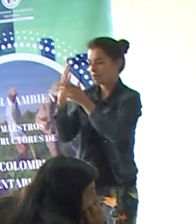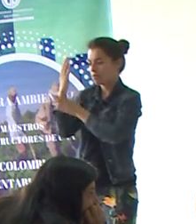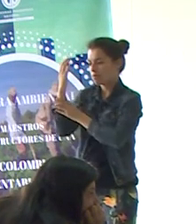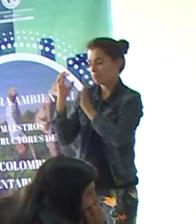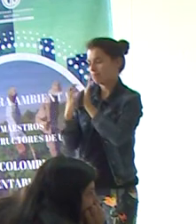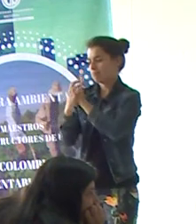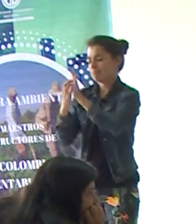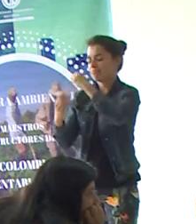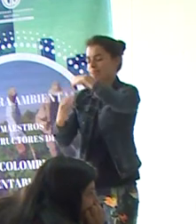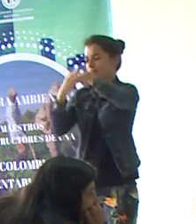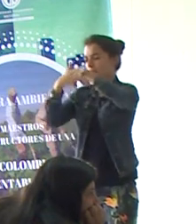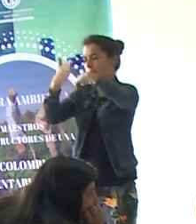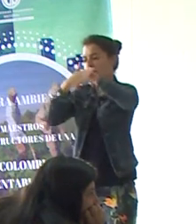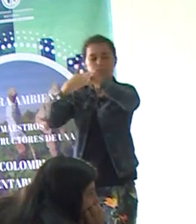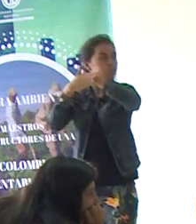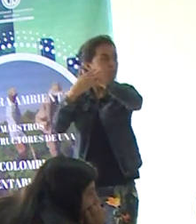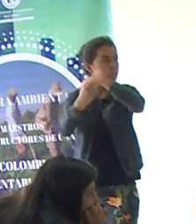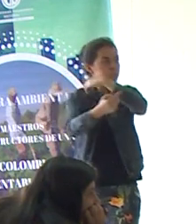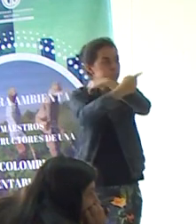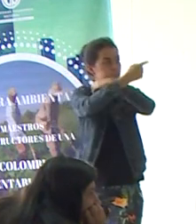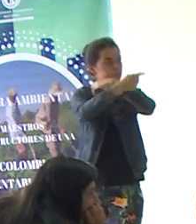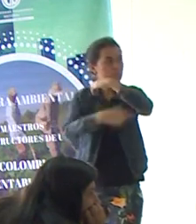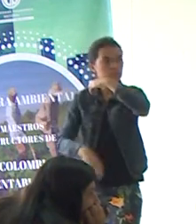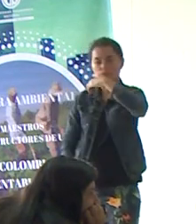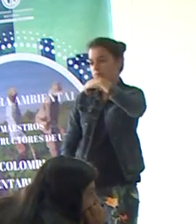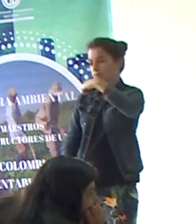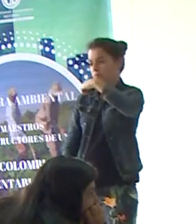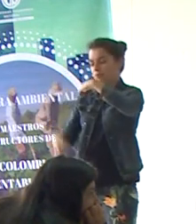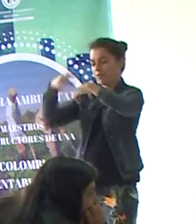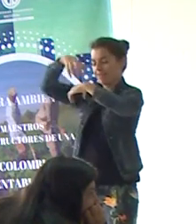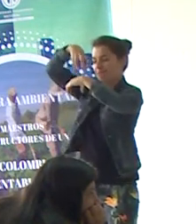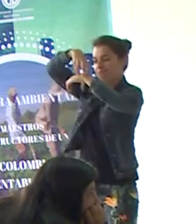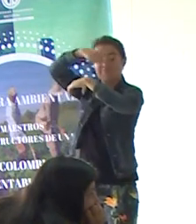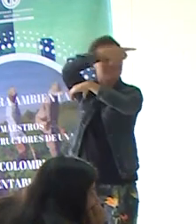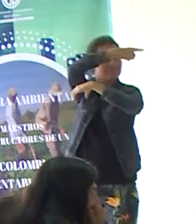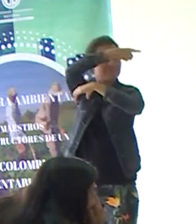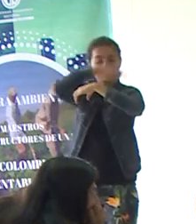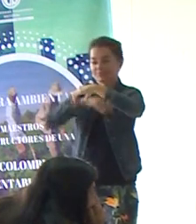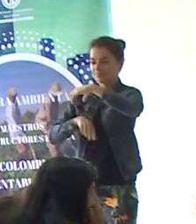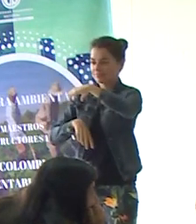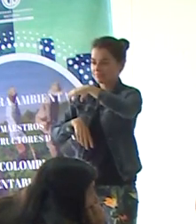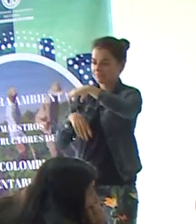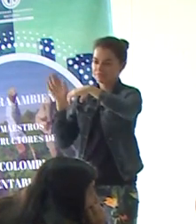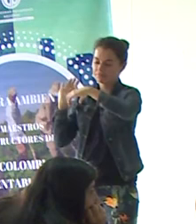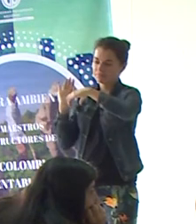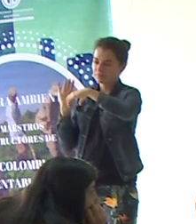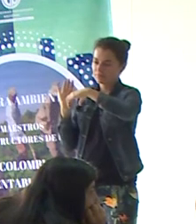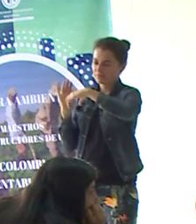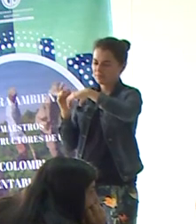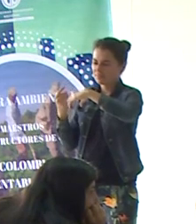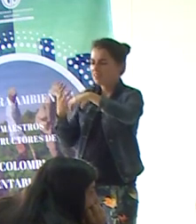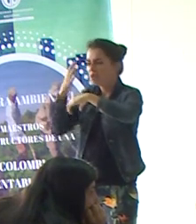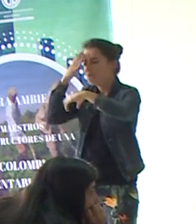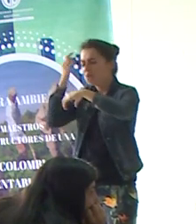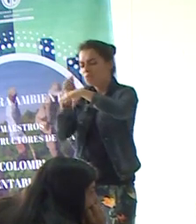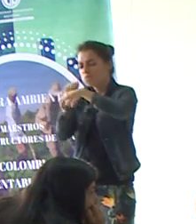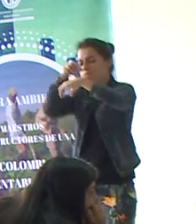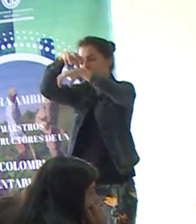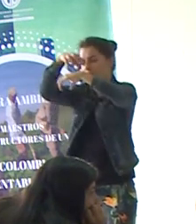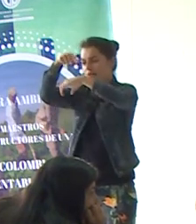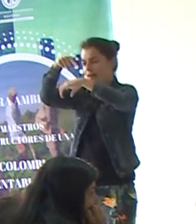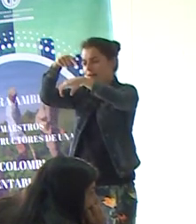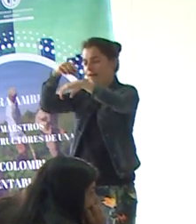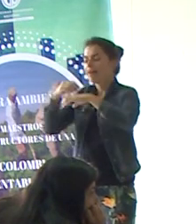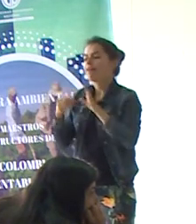yo y listo porque lo pongo ahí porque eso es lo que para mí representaría una